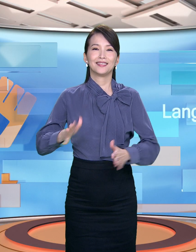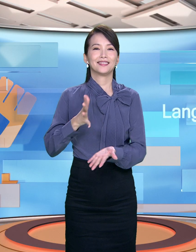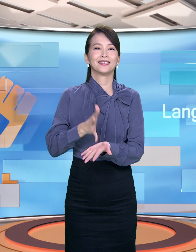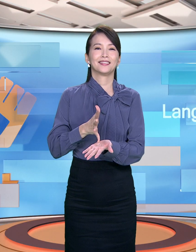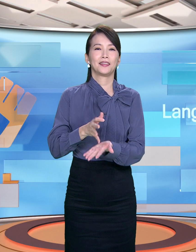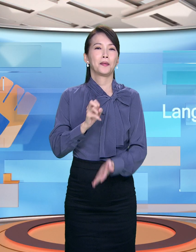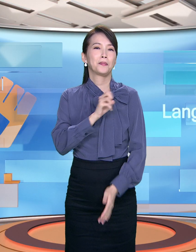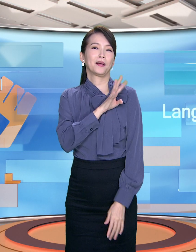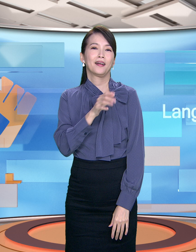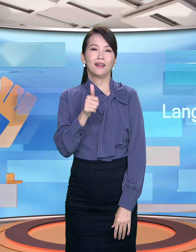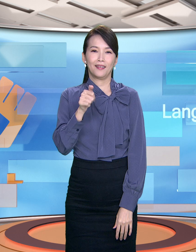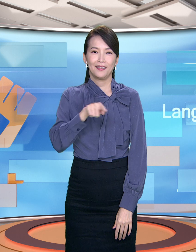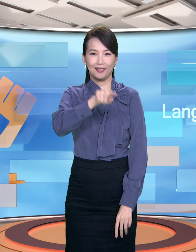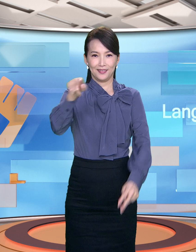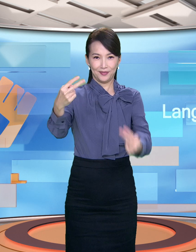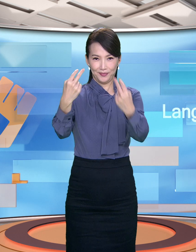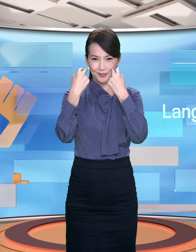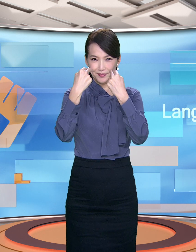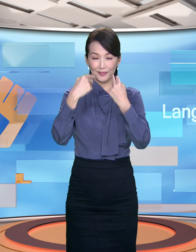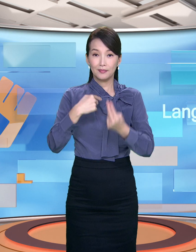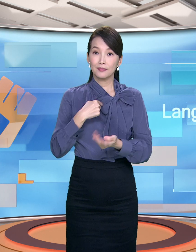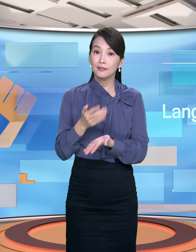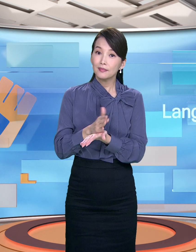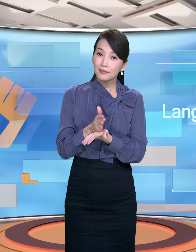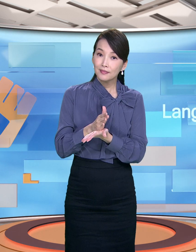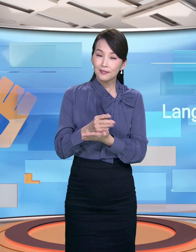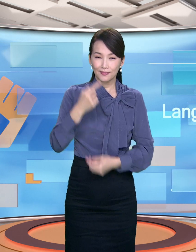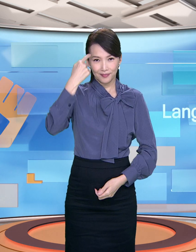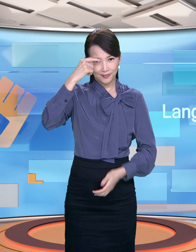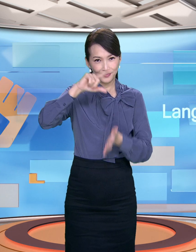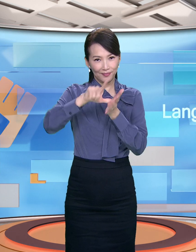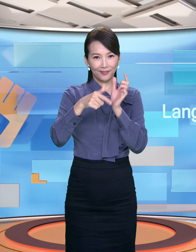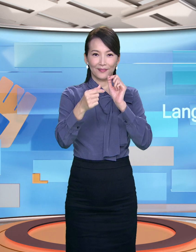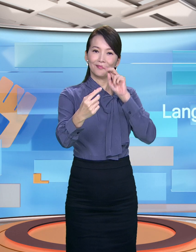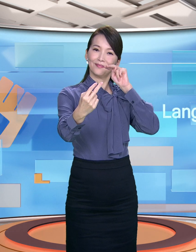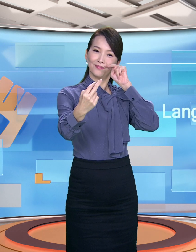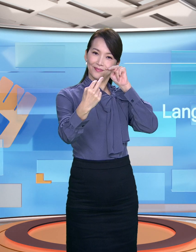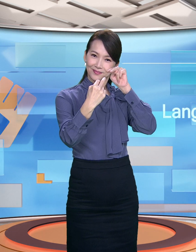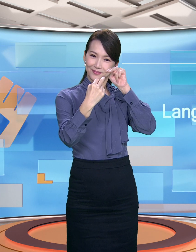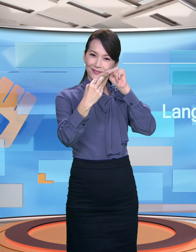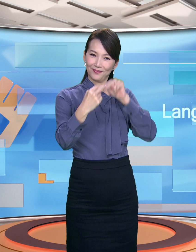感谢您收看这节的公视手语新闻，我是王小叔，明天同一时间再会。